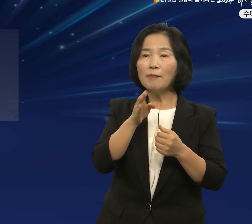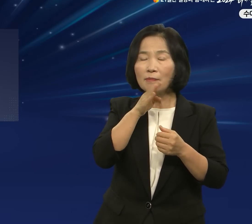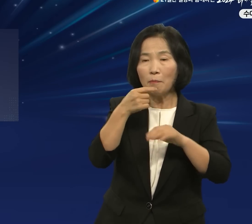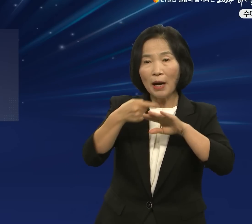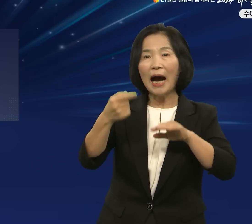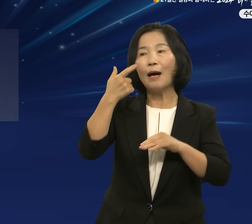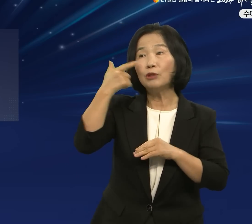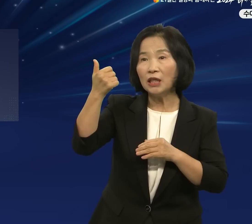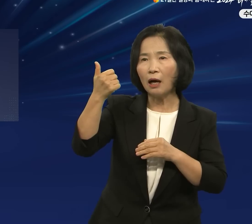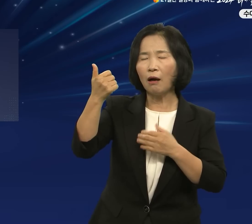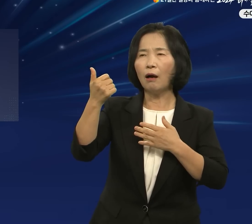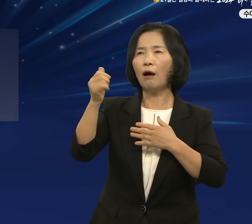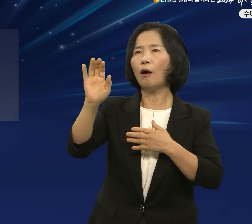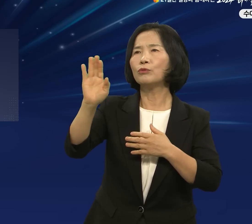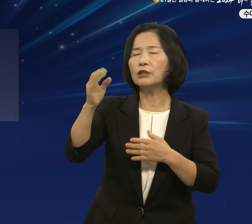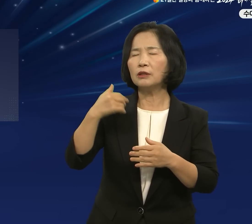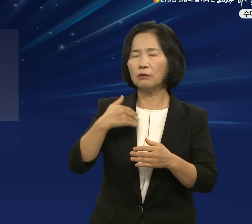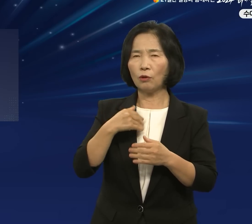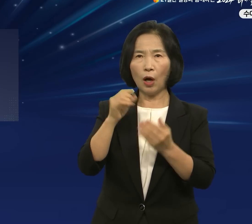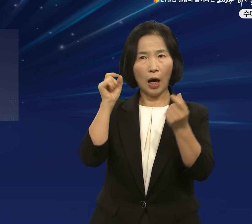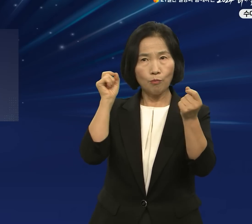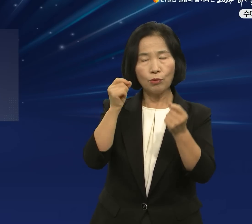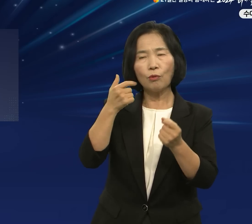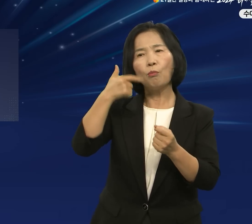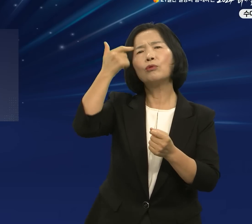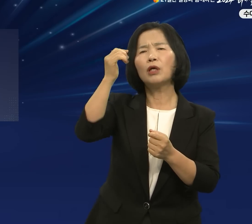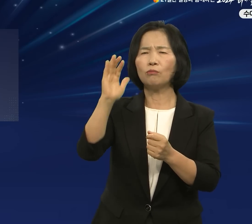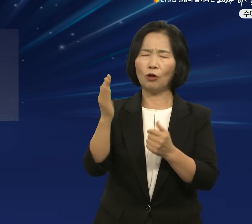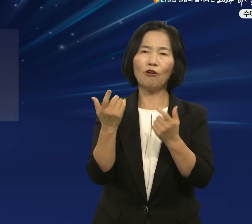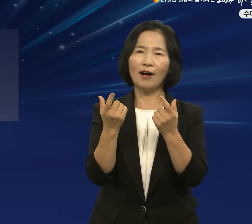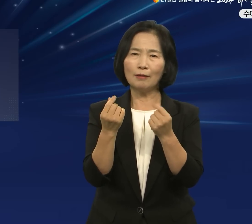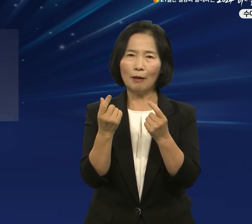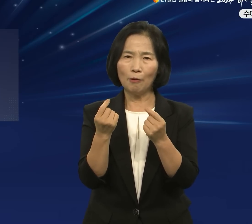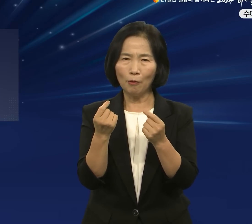목사가 되어야 될 것 같은데